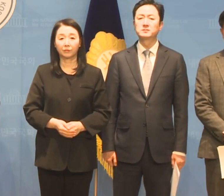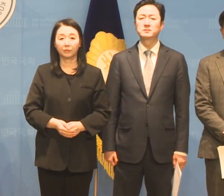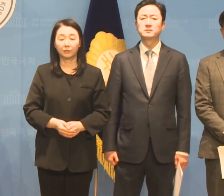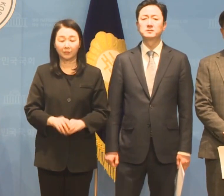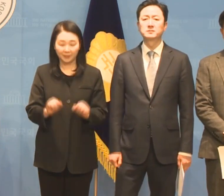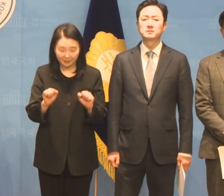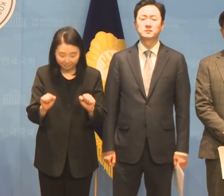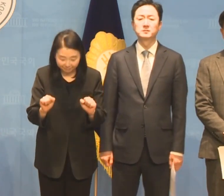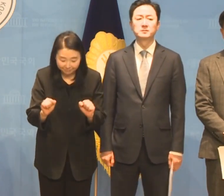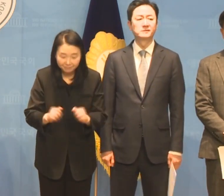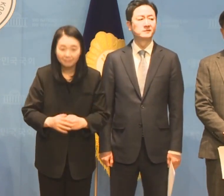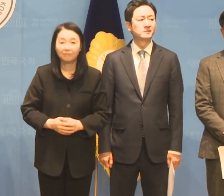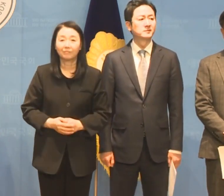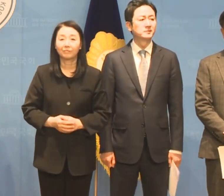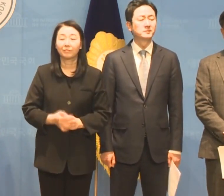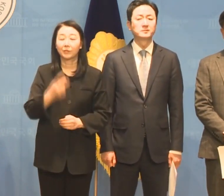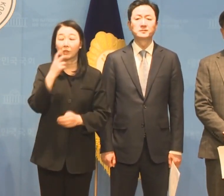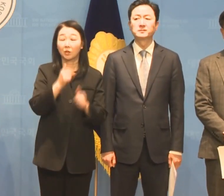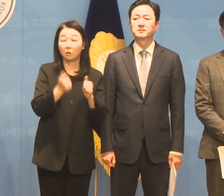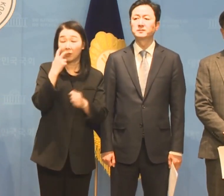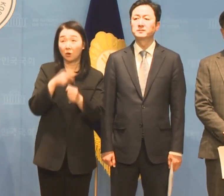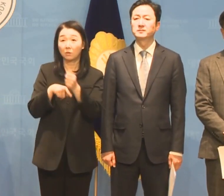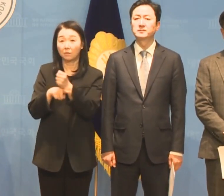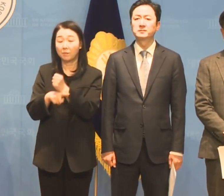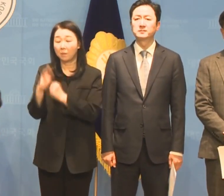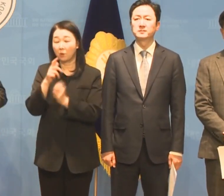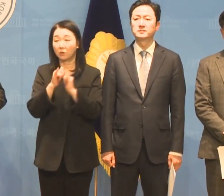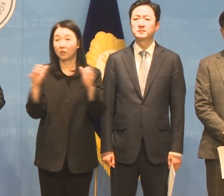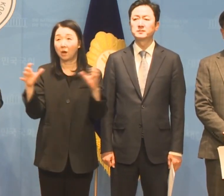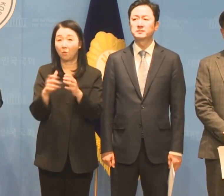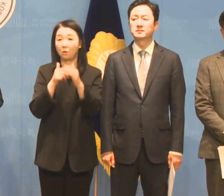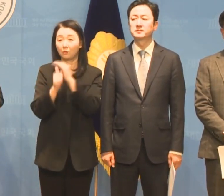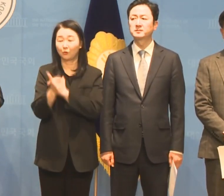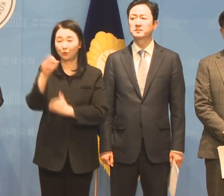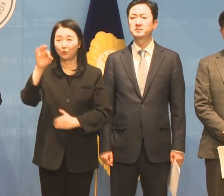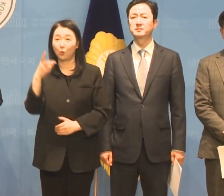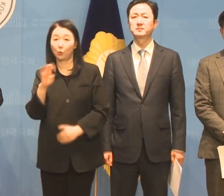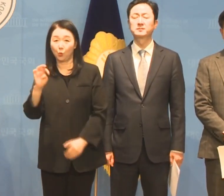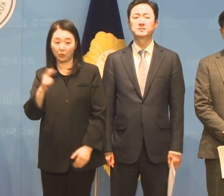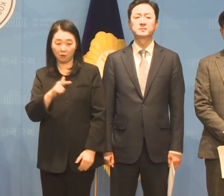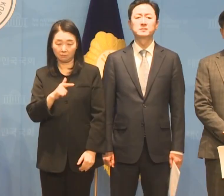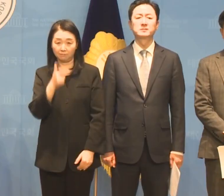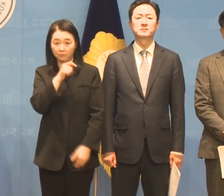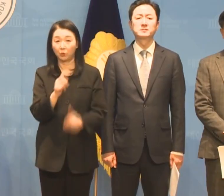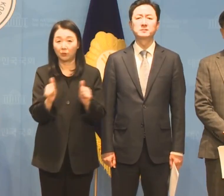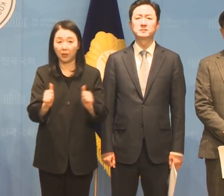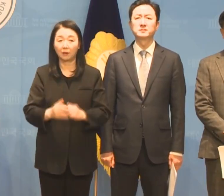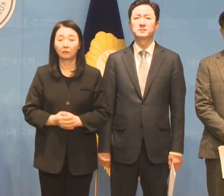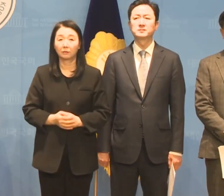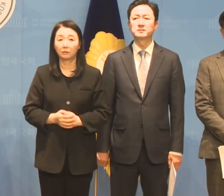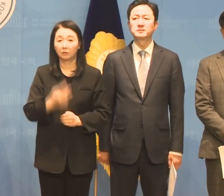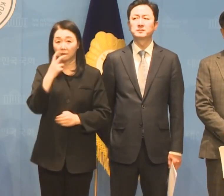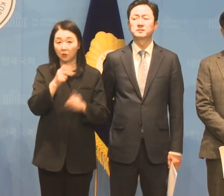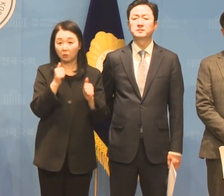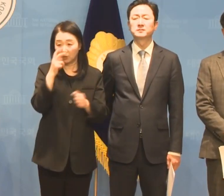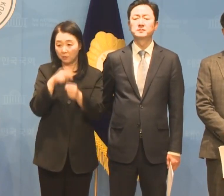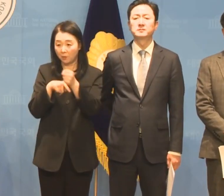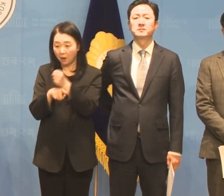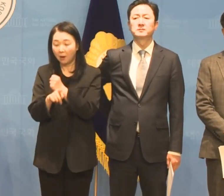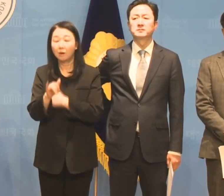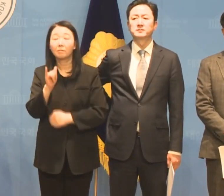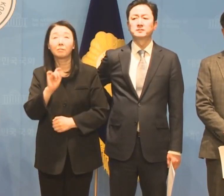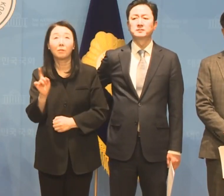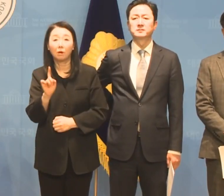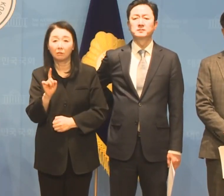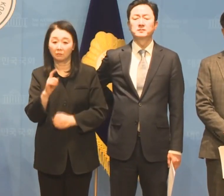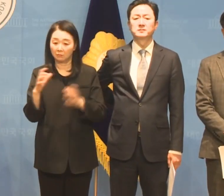네, 안녕하십니까. 검사를 검사하는 변호사 모임 상임대표 오동현 변호사입니다. 저희 검사를 검사하는 변호사 모임은